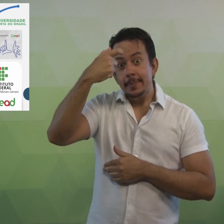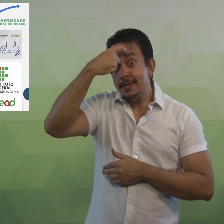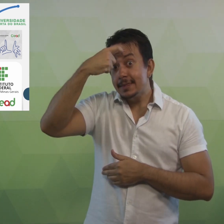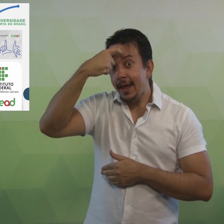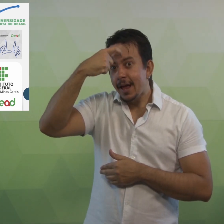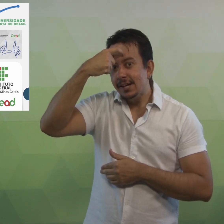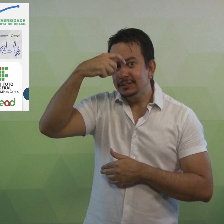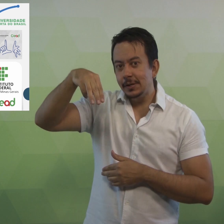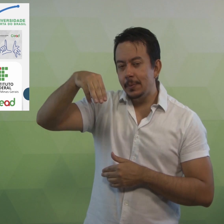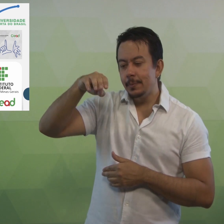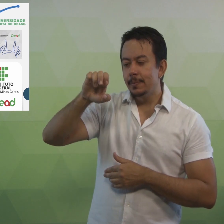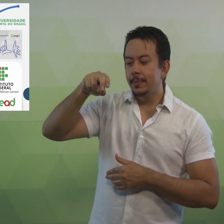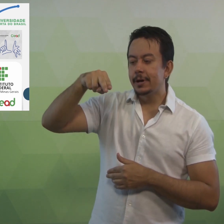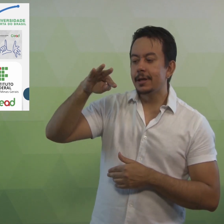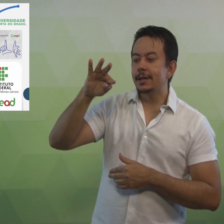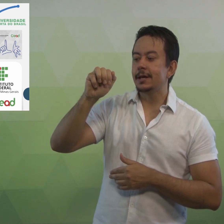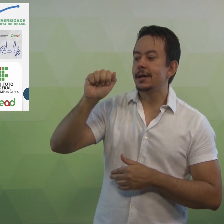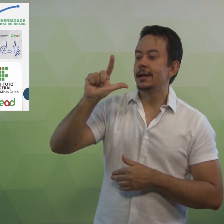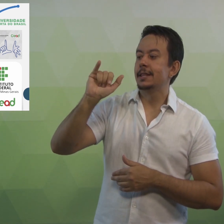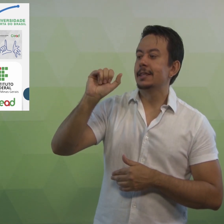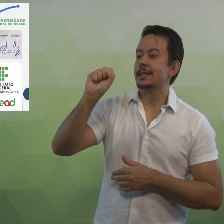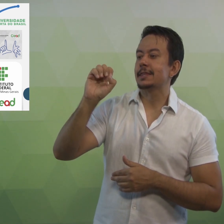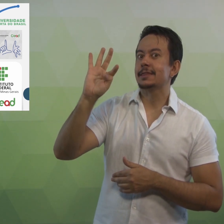Então, a parte mentalista